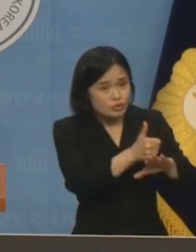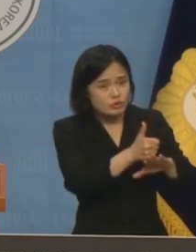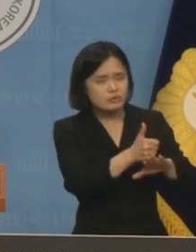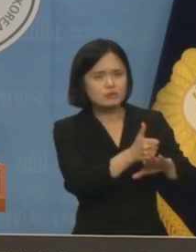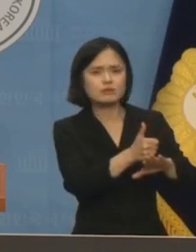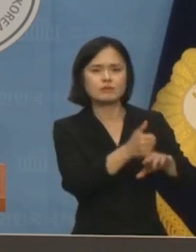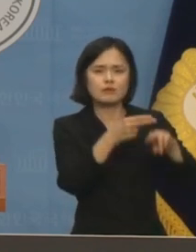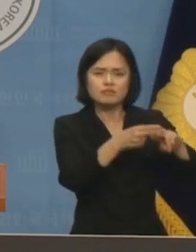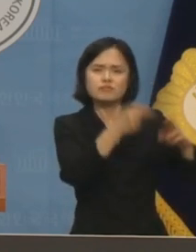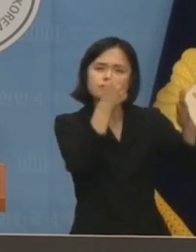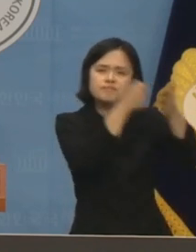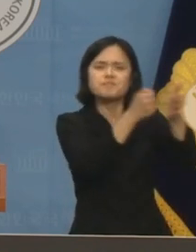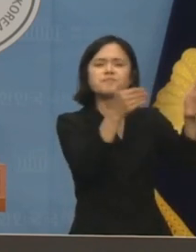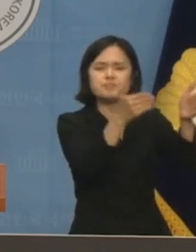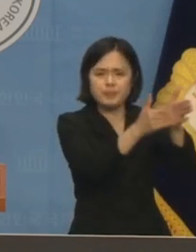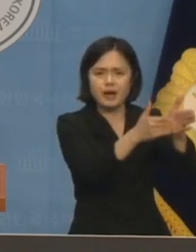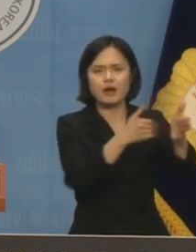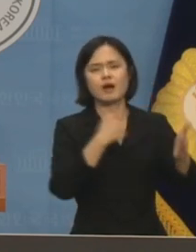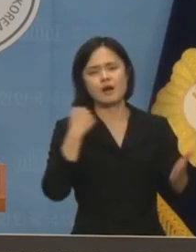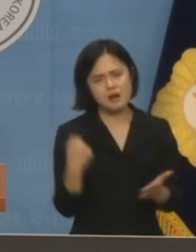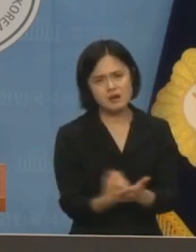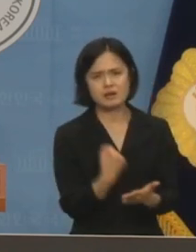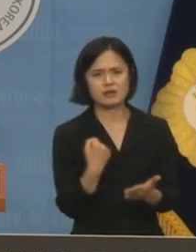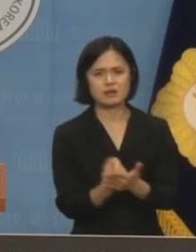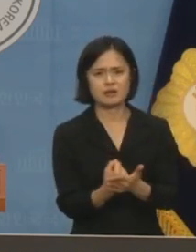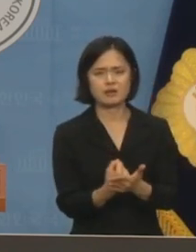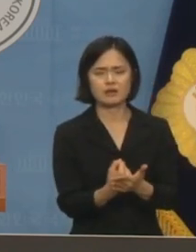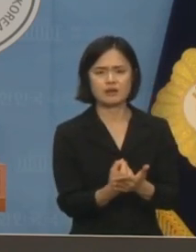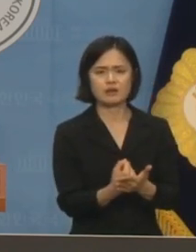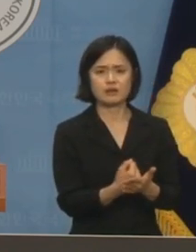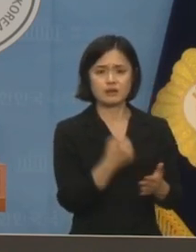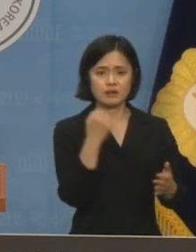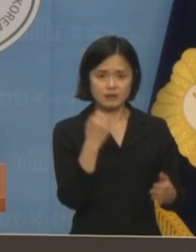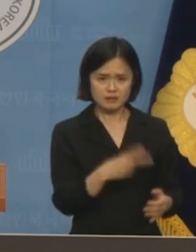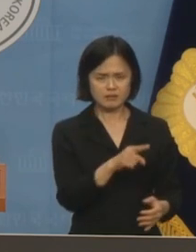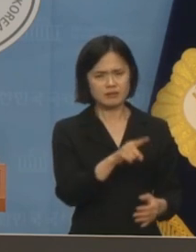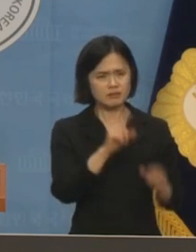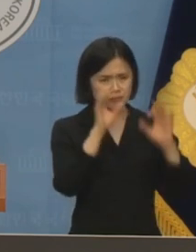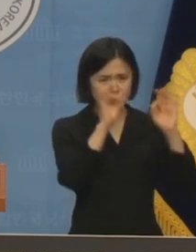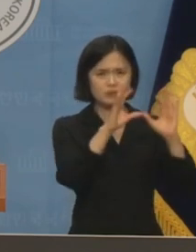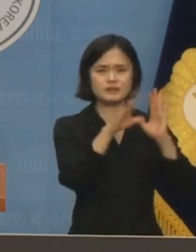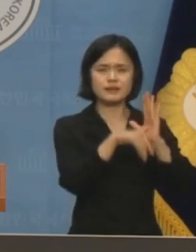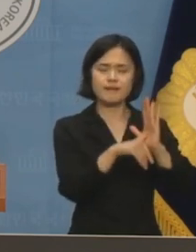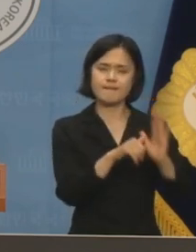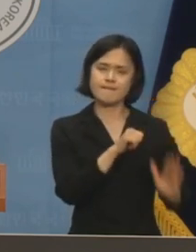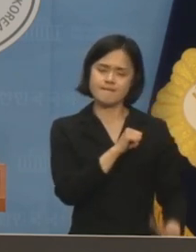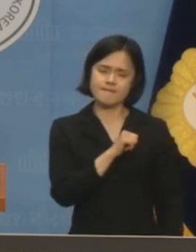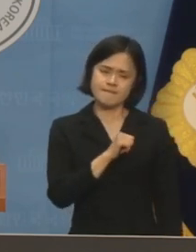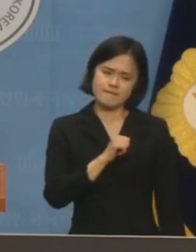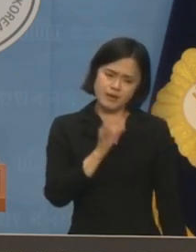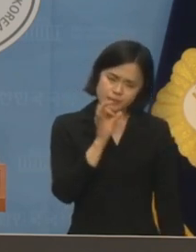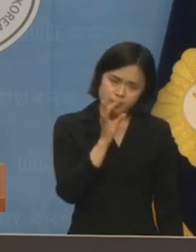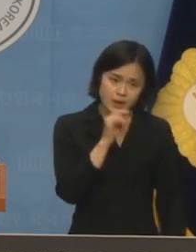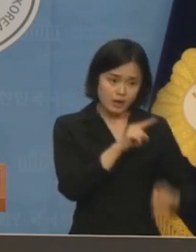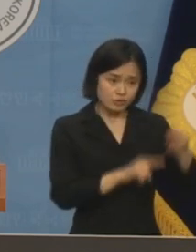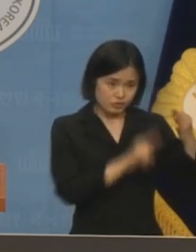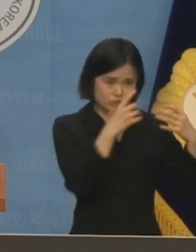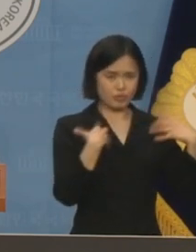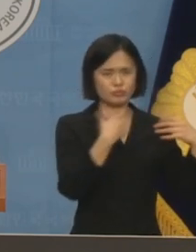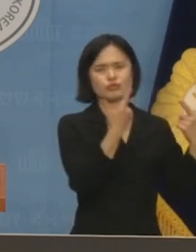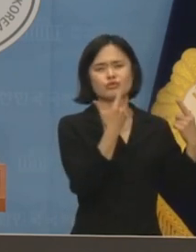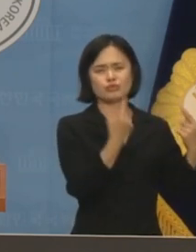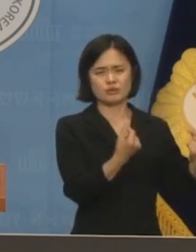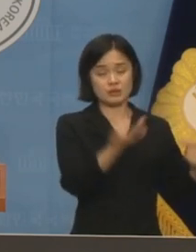정부에서마저 우리의 요구가 묵살되는 현실을 목도하곤 배신감과 인내의 한계를 느끼고 있다. 지난